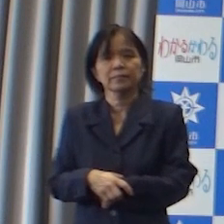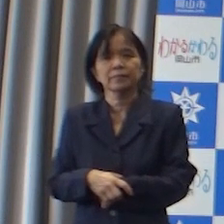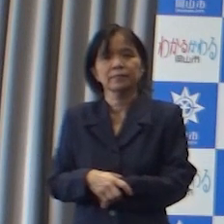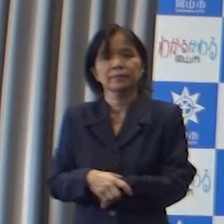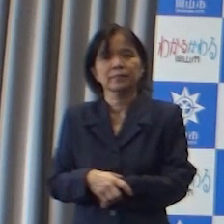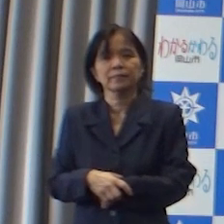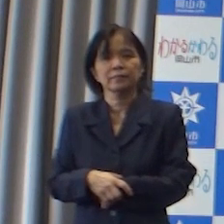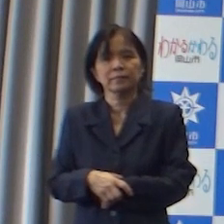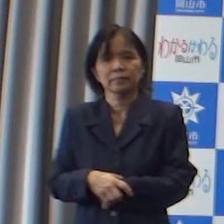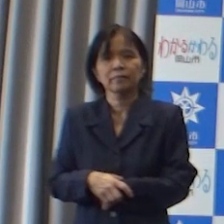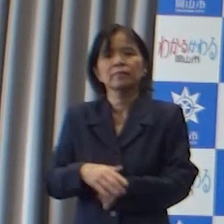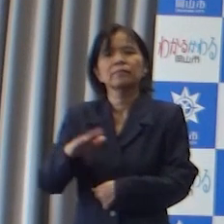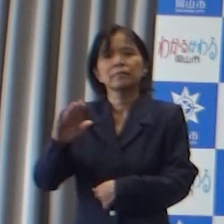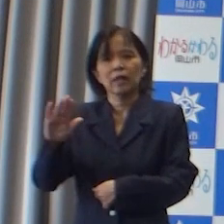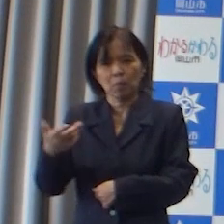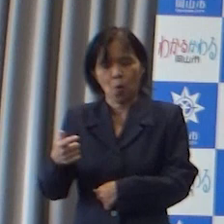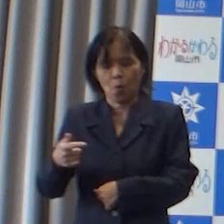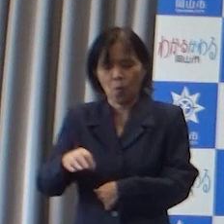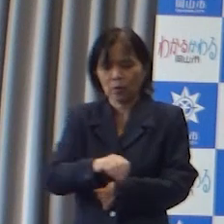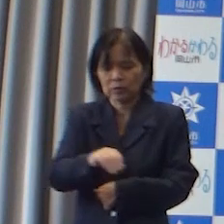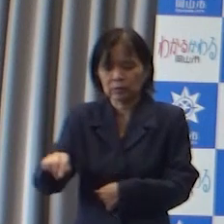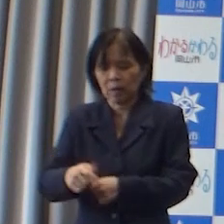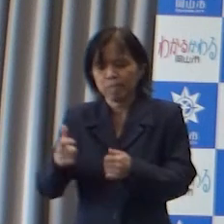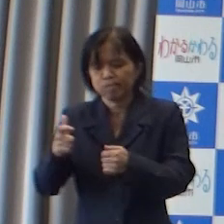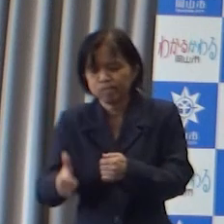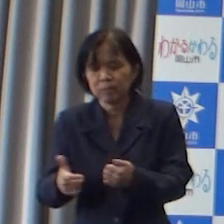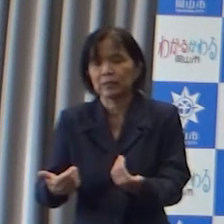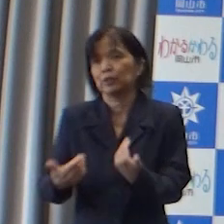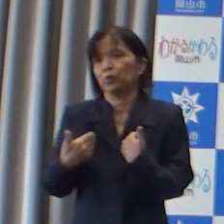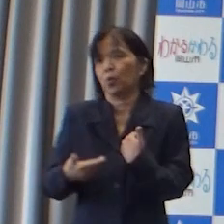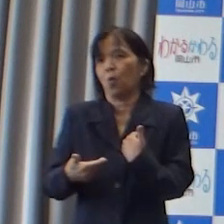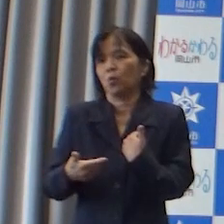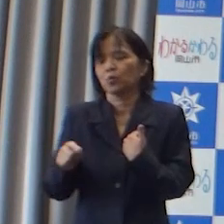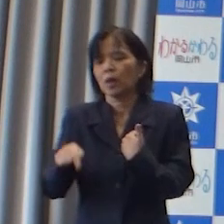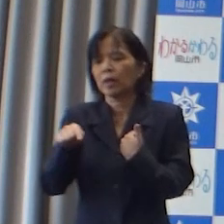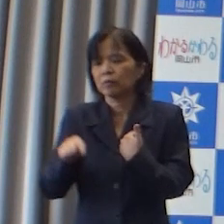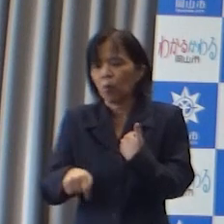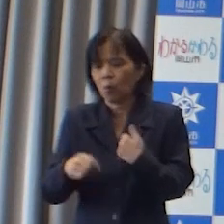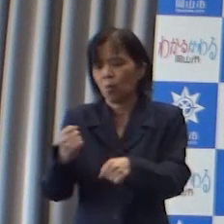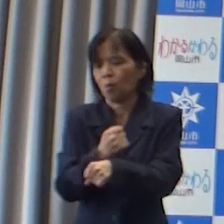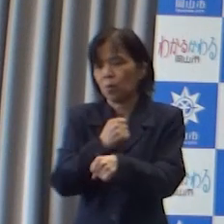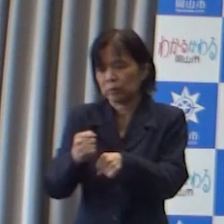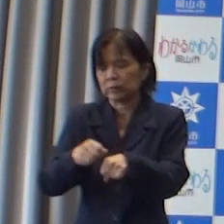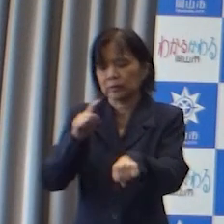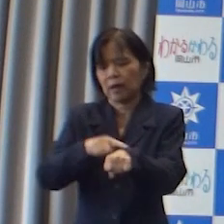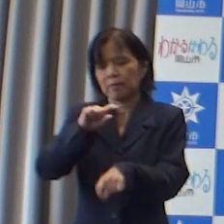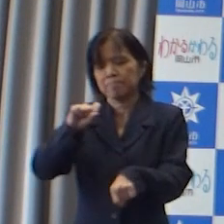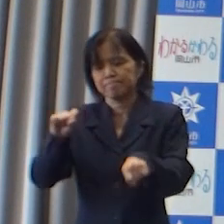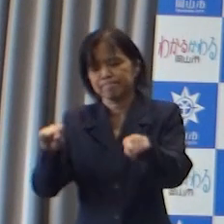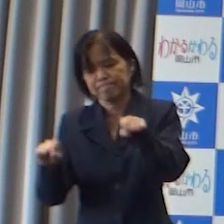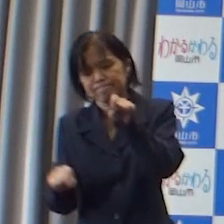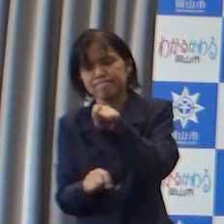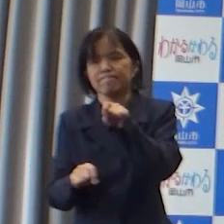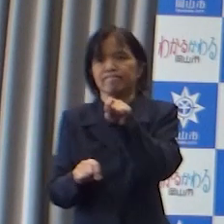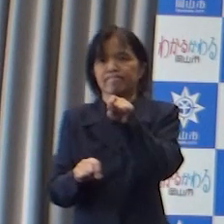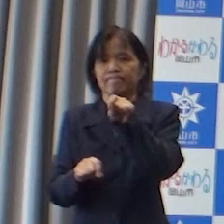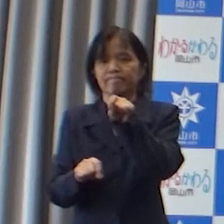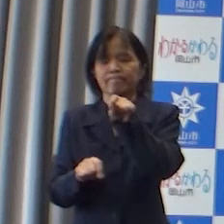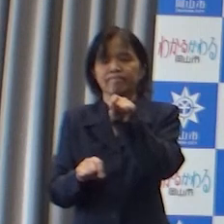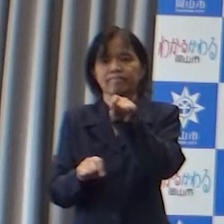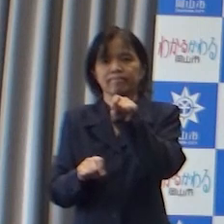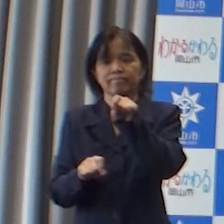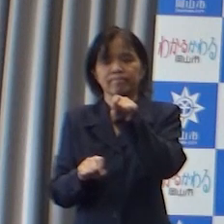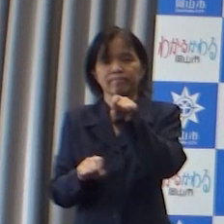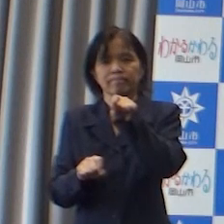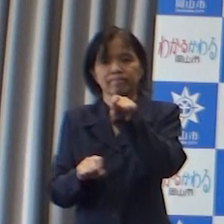ただ軟弱地盤対策などに時間を要したということもあって、